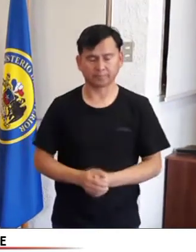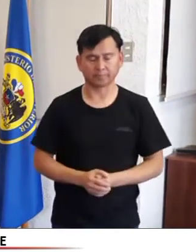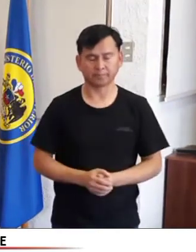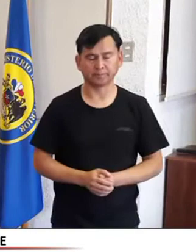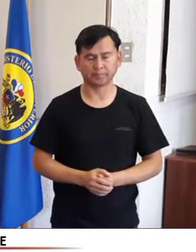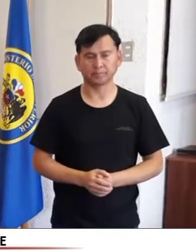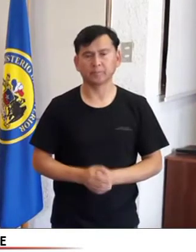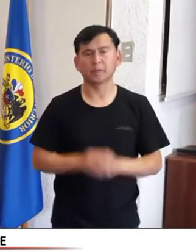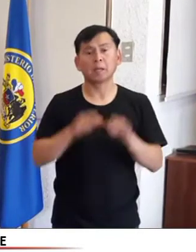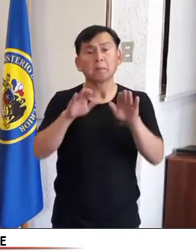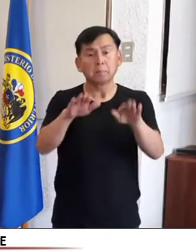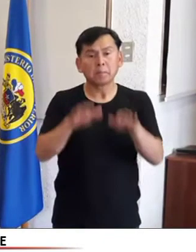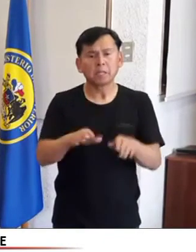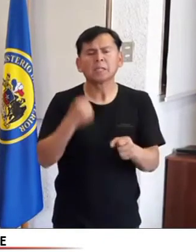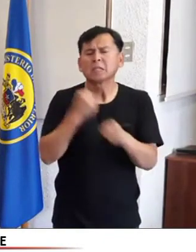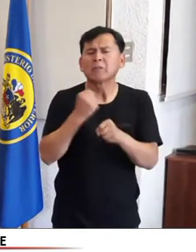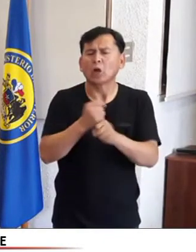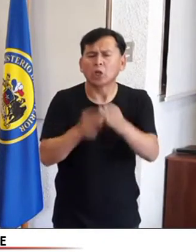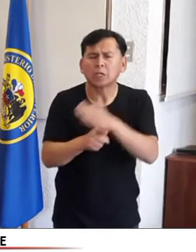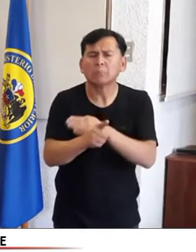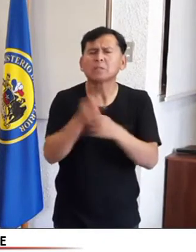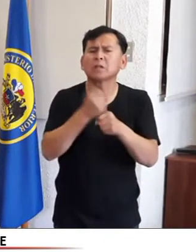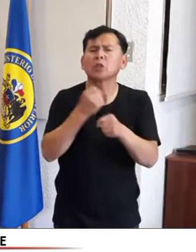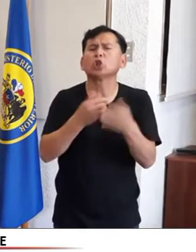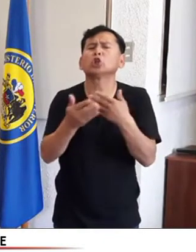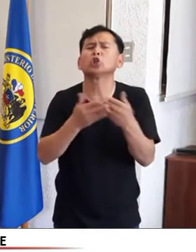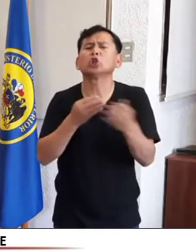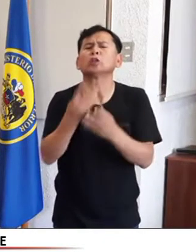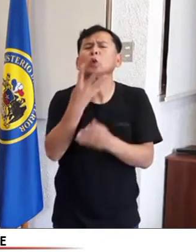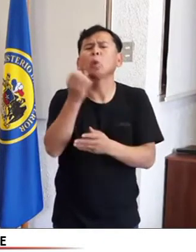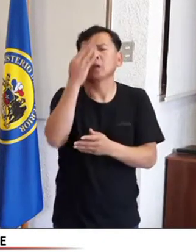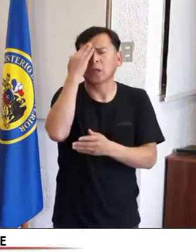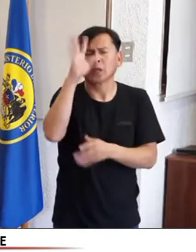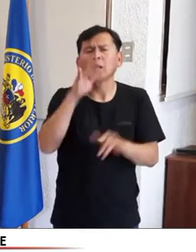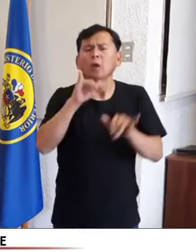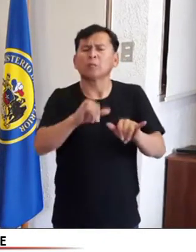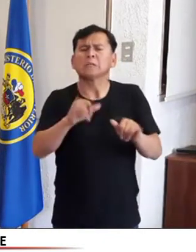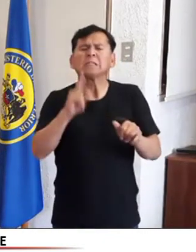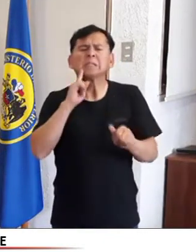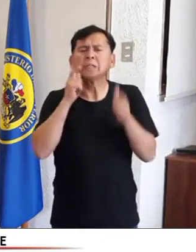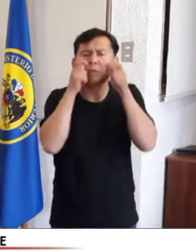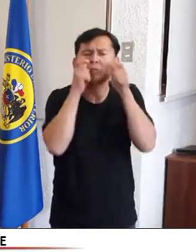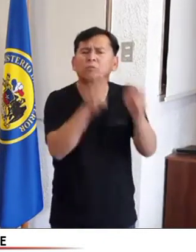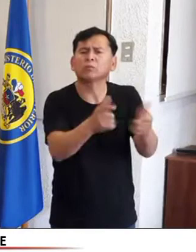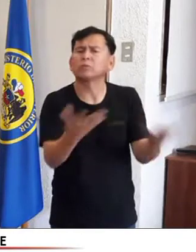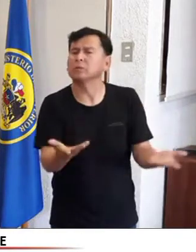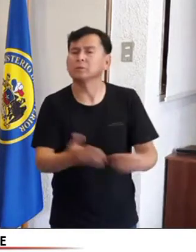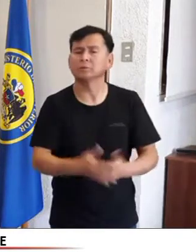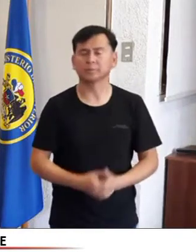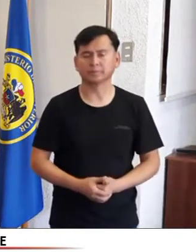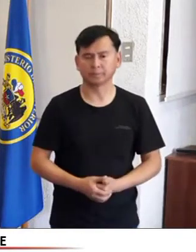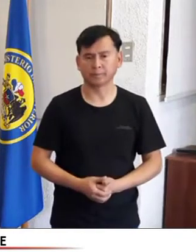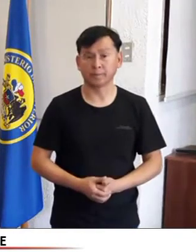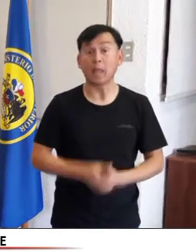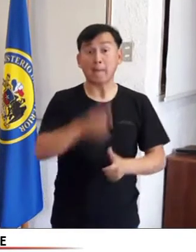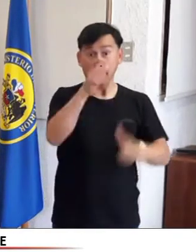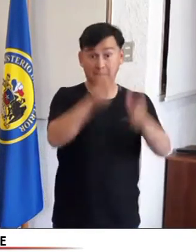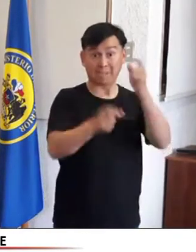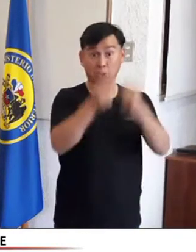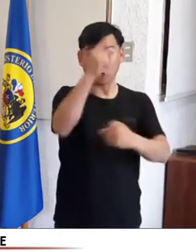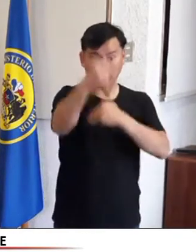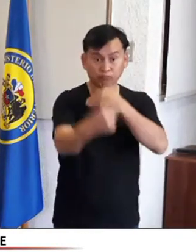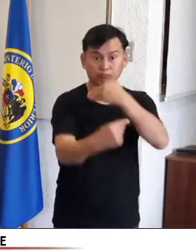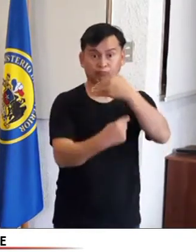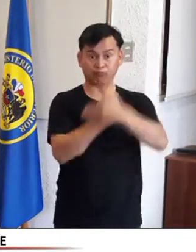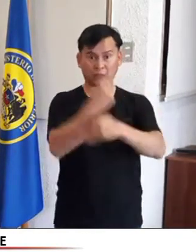Mismo canal, los trabajadores que ingresan a la región, ¿dónde harán cuarentena y quiénes les darán el seguimiento? A ver, los trabajadores que